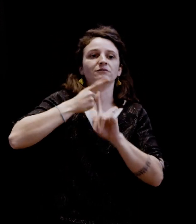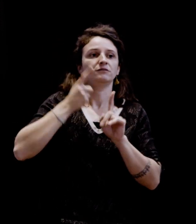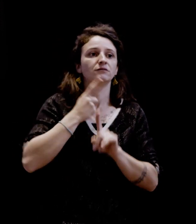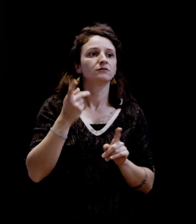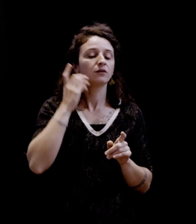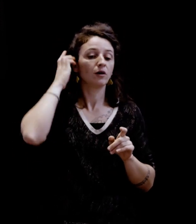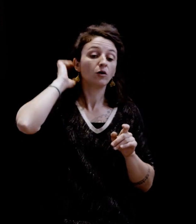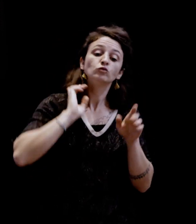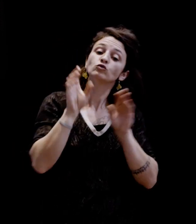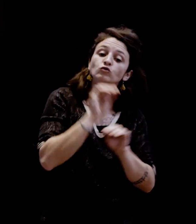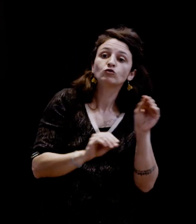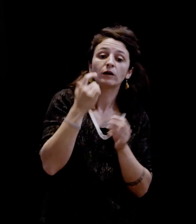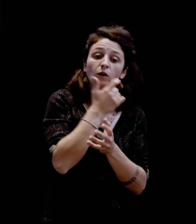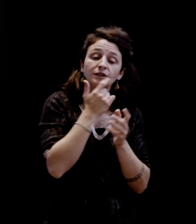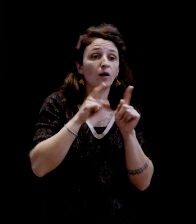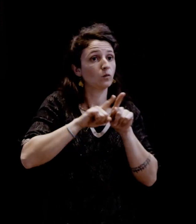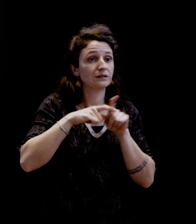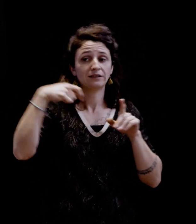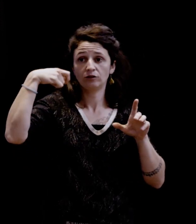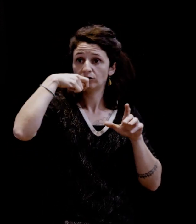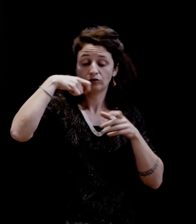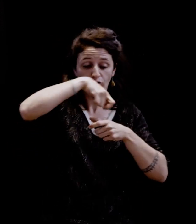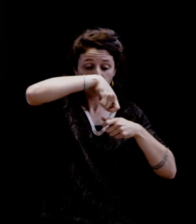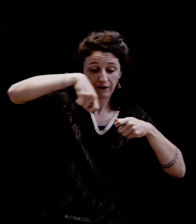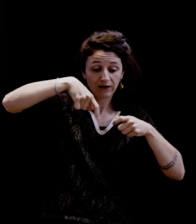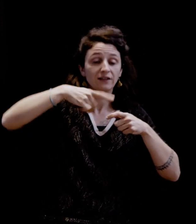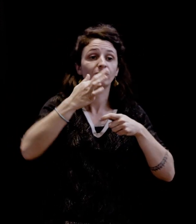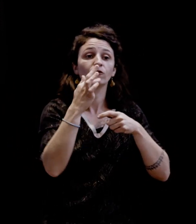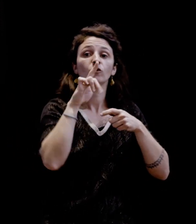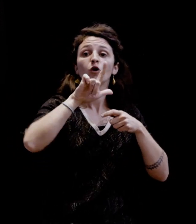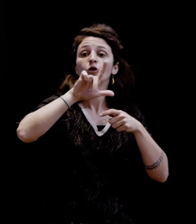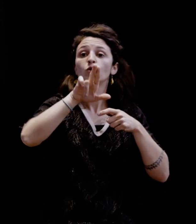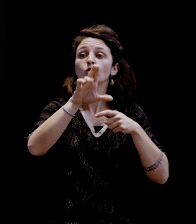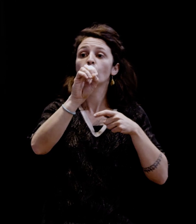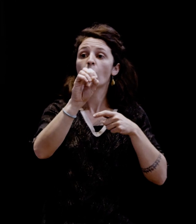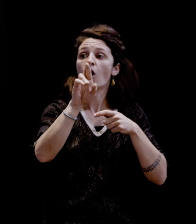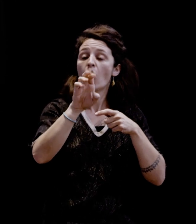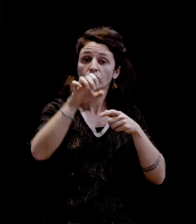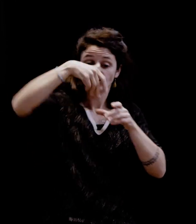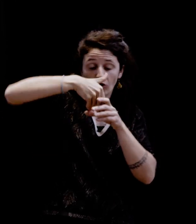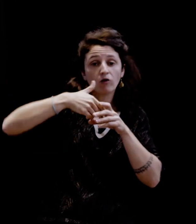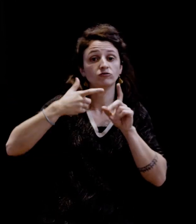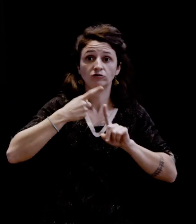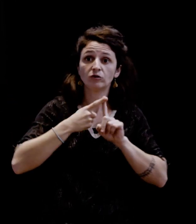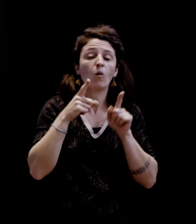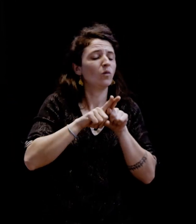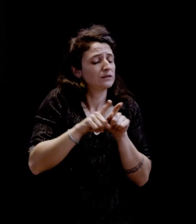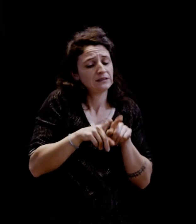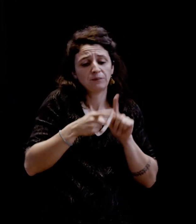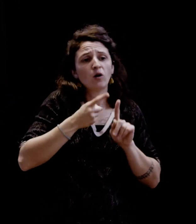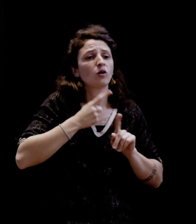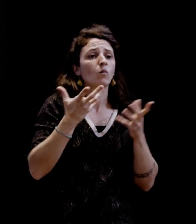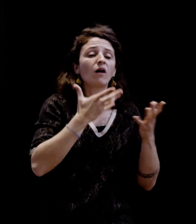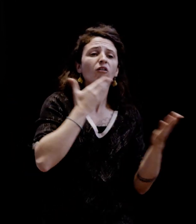dentaires spécialisés, des dentifrices fluorés, et qu'on se voit le plus possible, qu'on voit le plus de dentistes possible, parce que